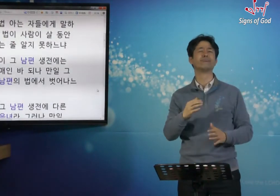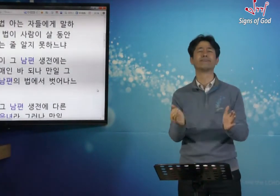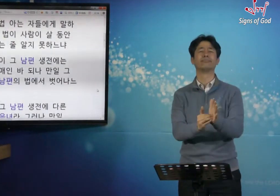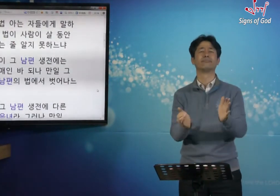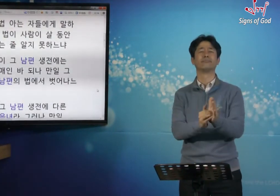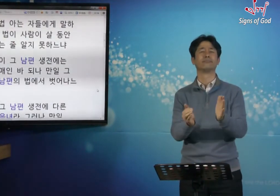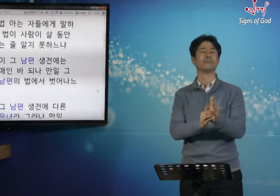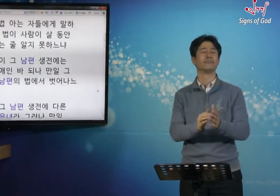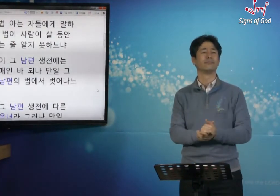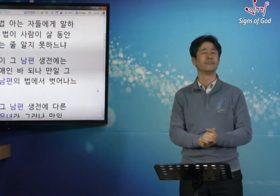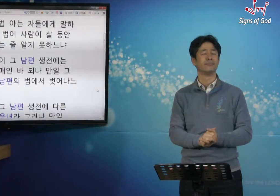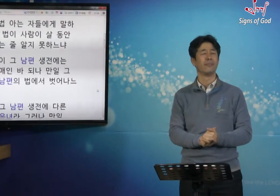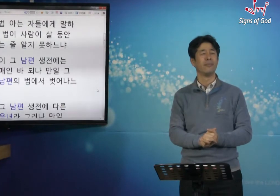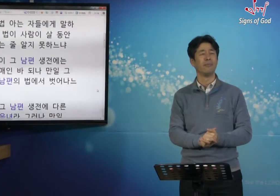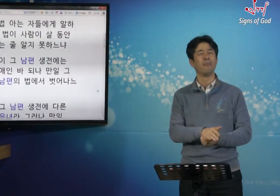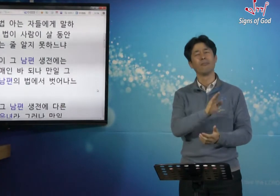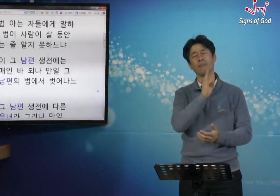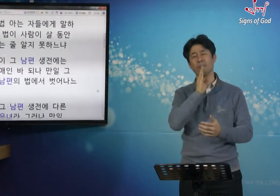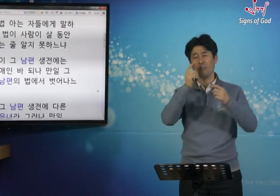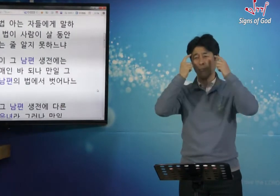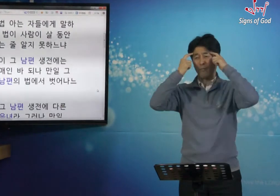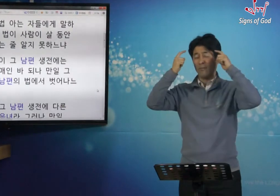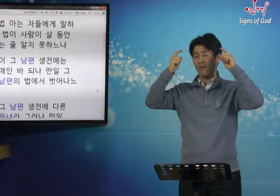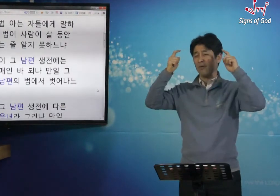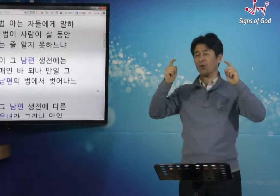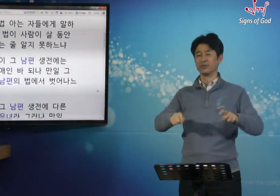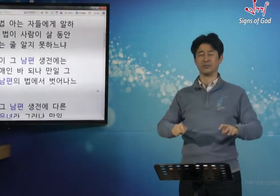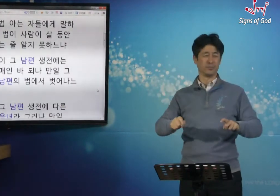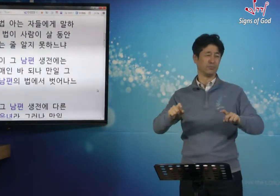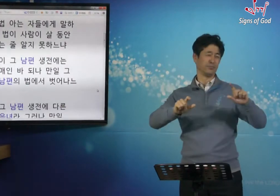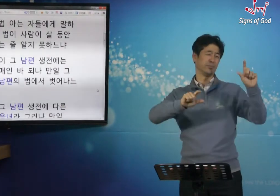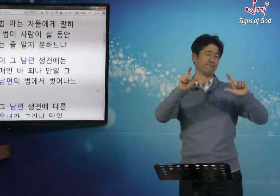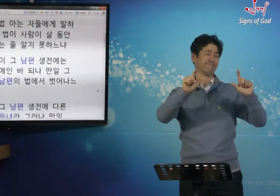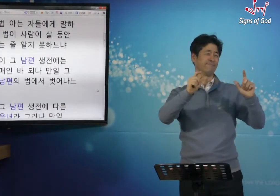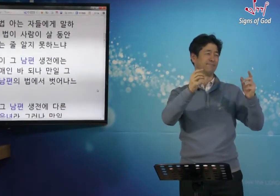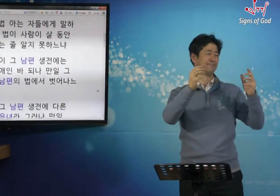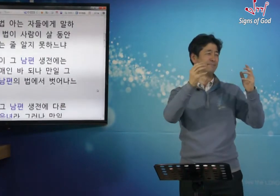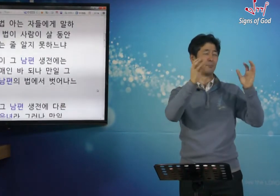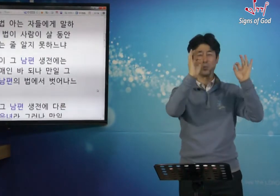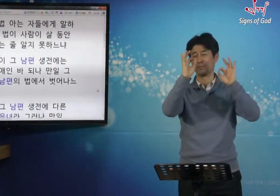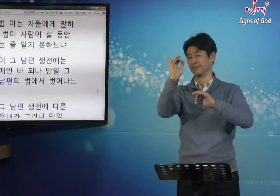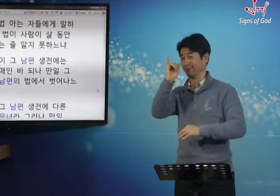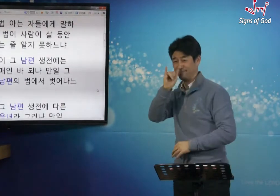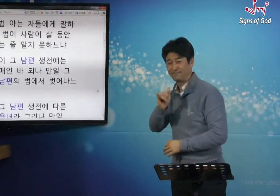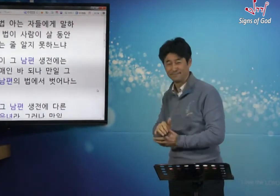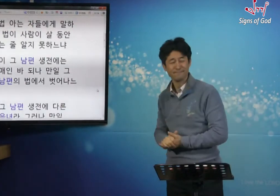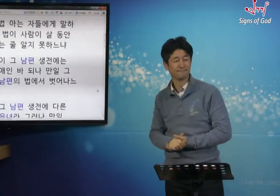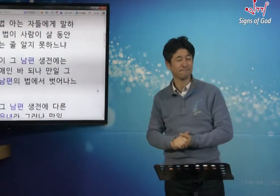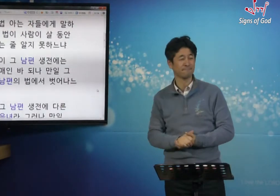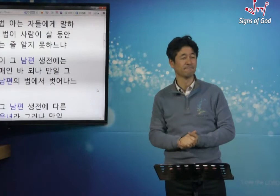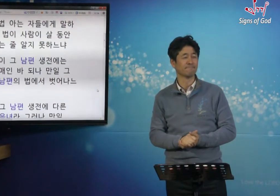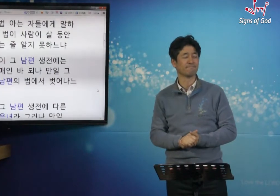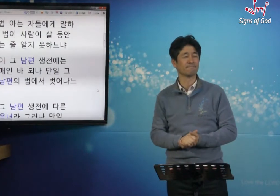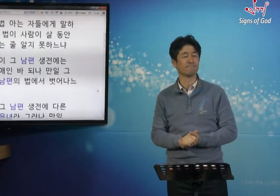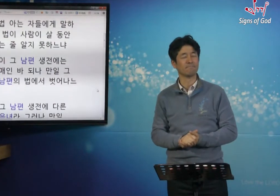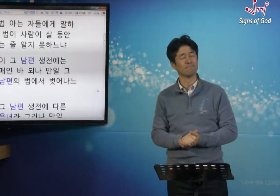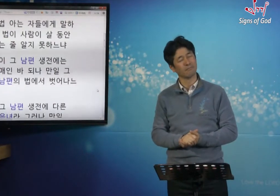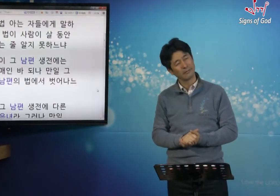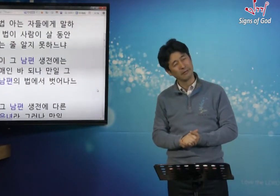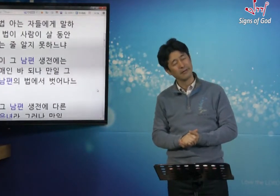서로 그 비방하는 것이 평생 간다라는 것이죠. 그래서 그런 헛된 어리석은